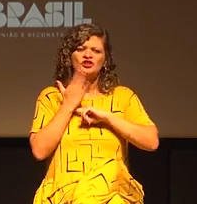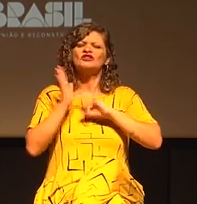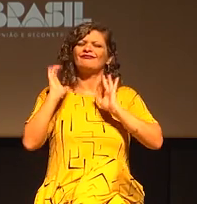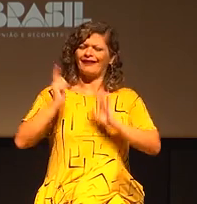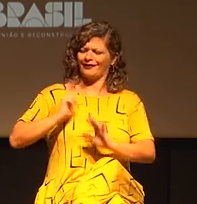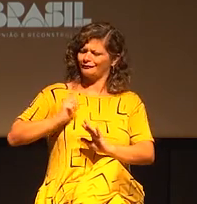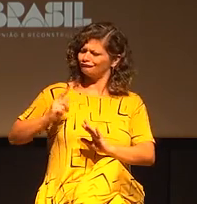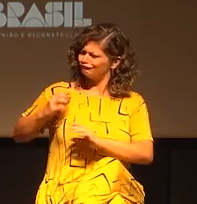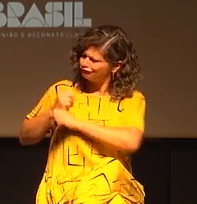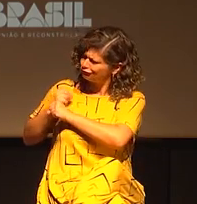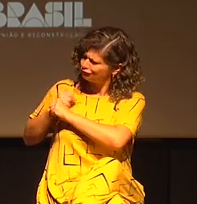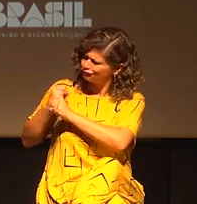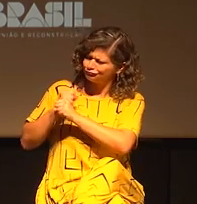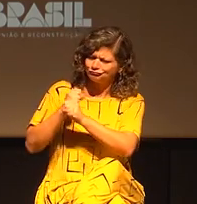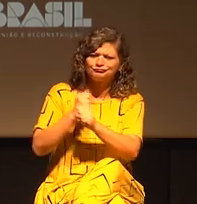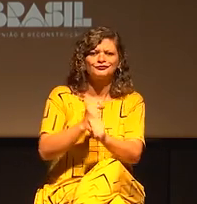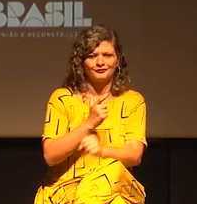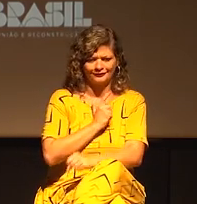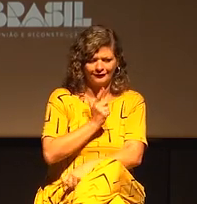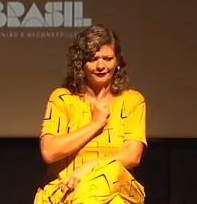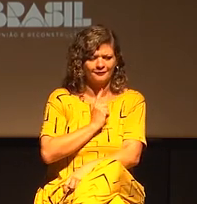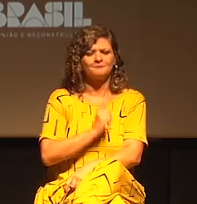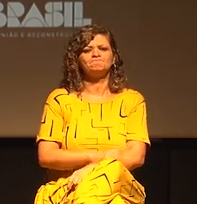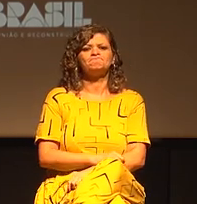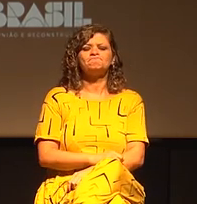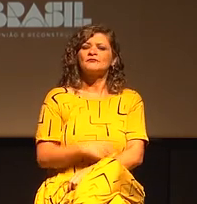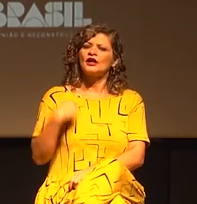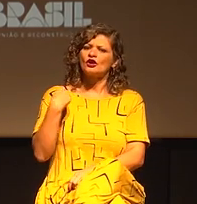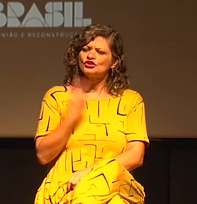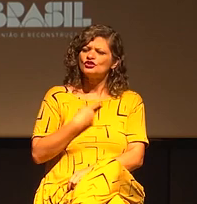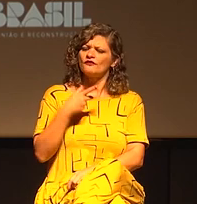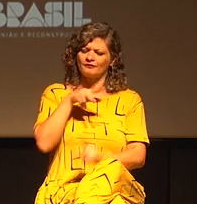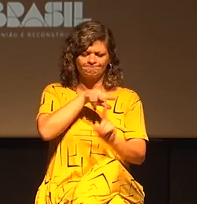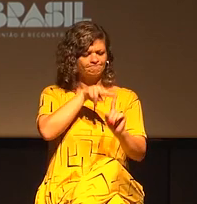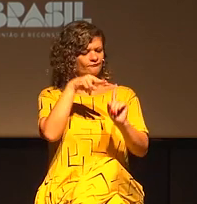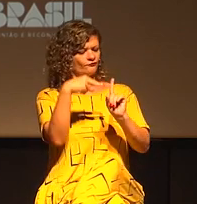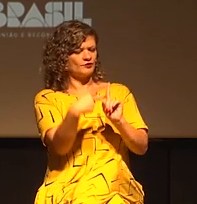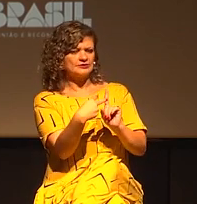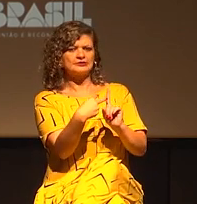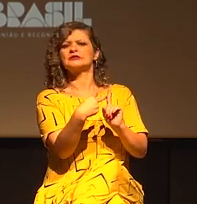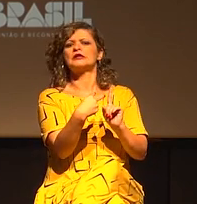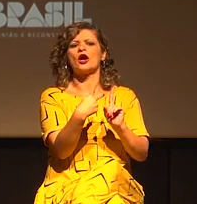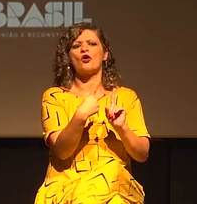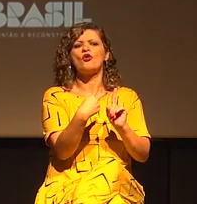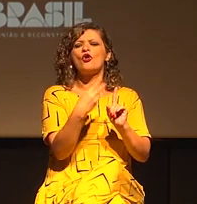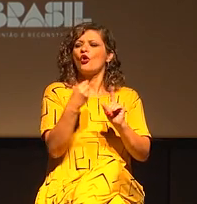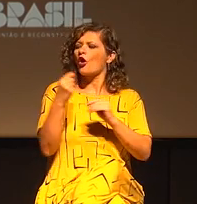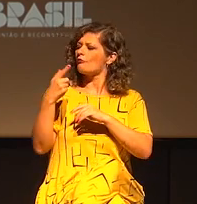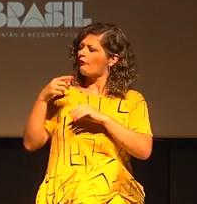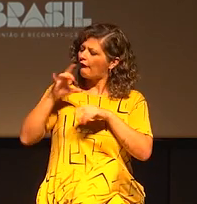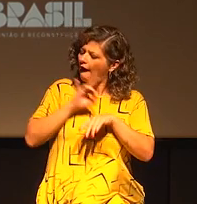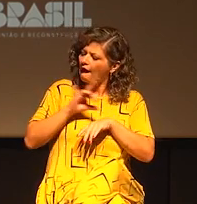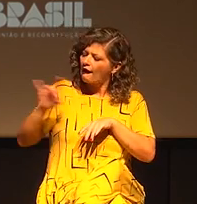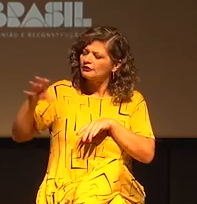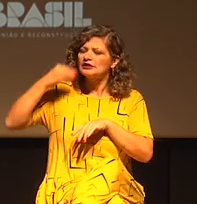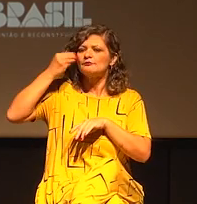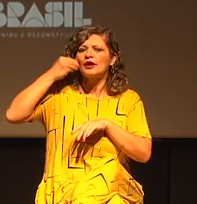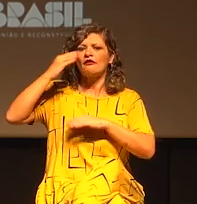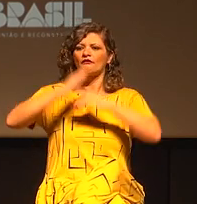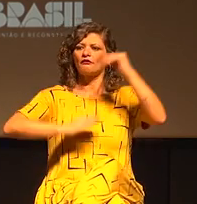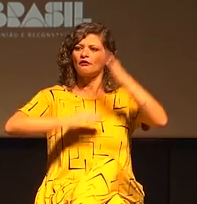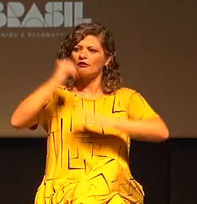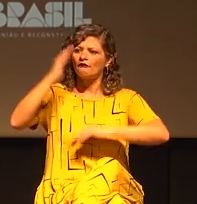tempo né E a gente vai trazer um pouco desse dessa visão dessa prática né das cozinheiras também com as